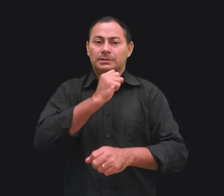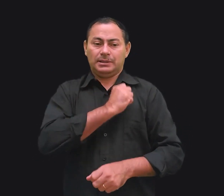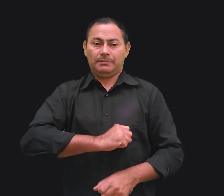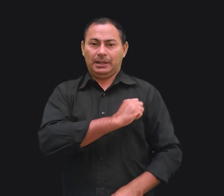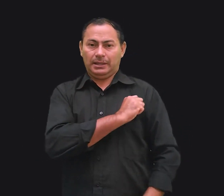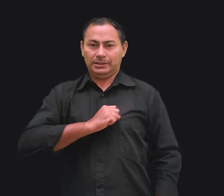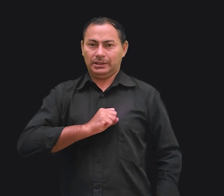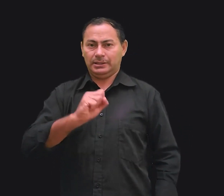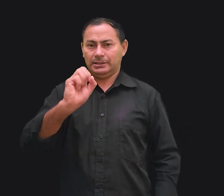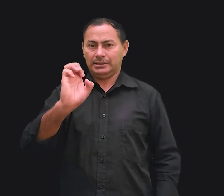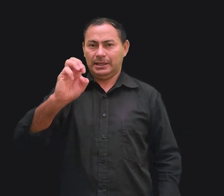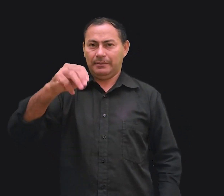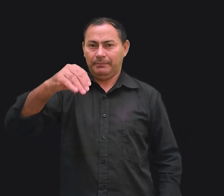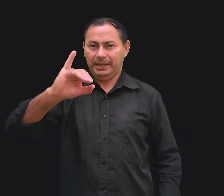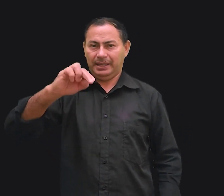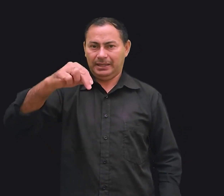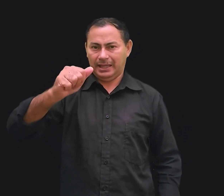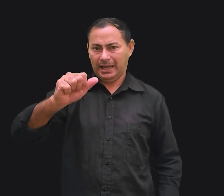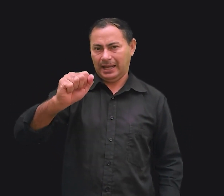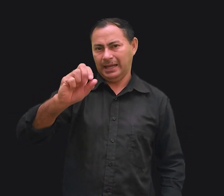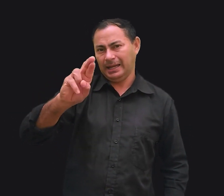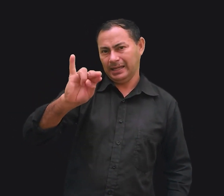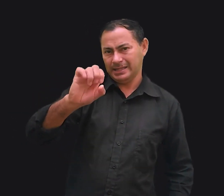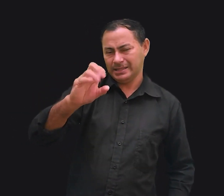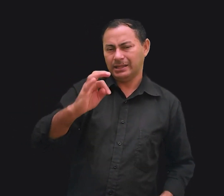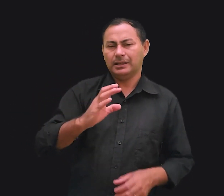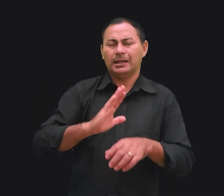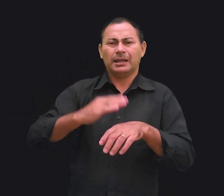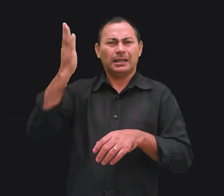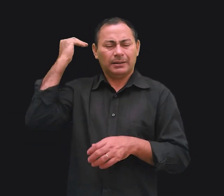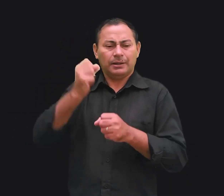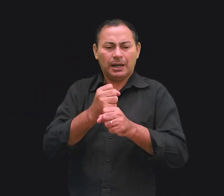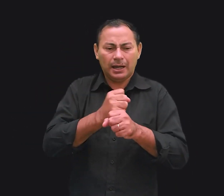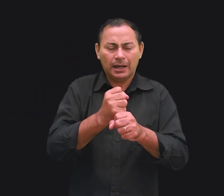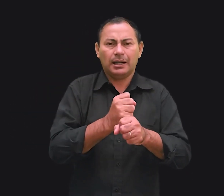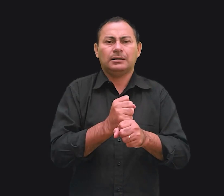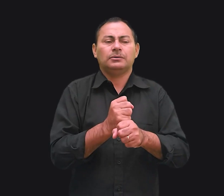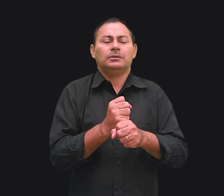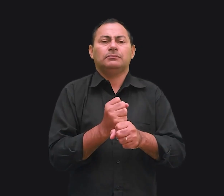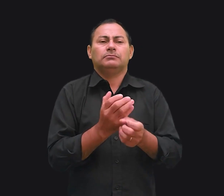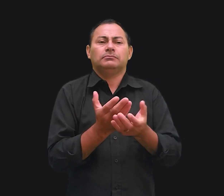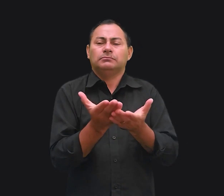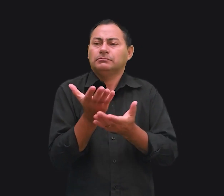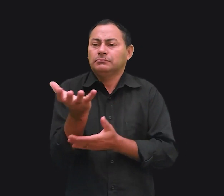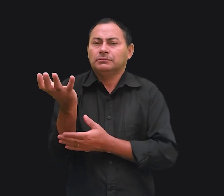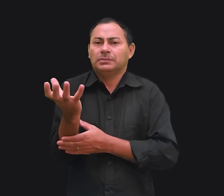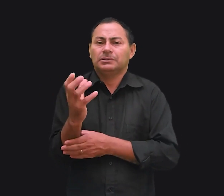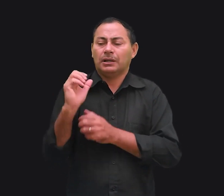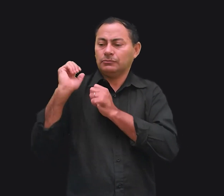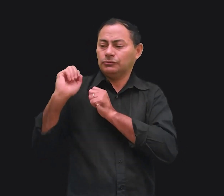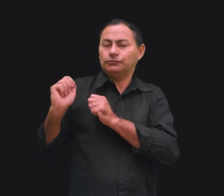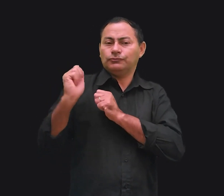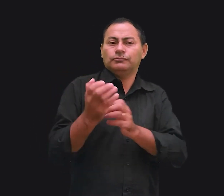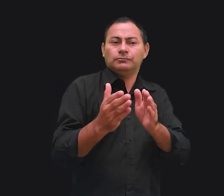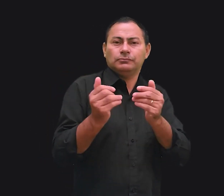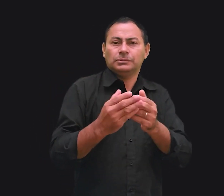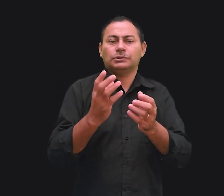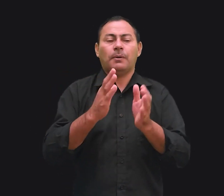como seminarista, o que no tempo dele significa passar anos mendigando com um saco de estopa, só